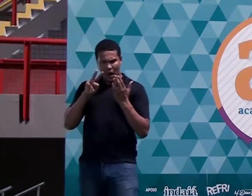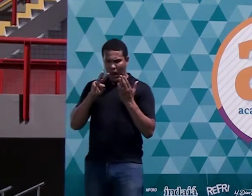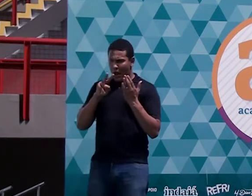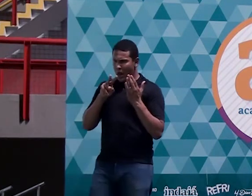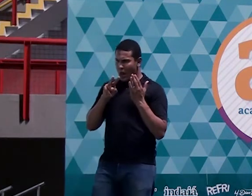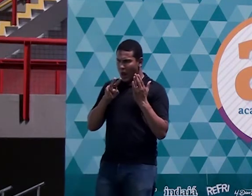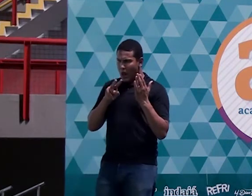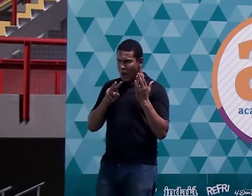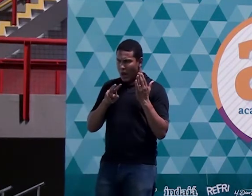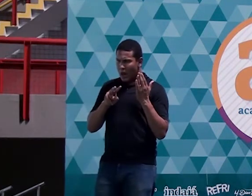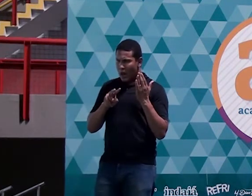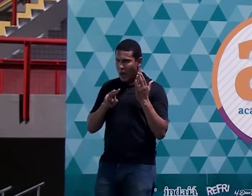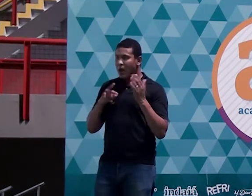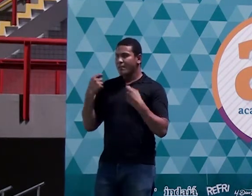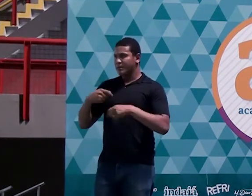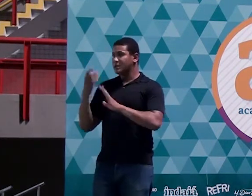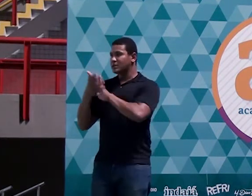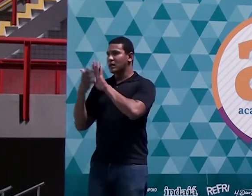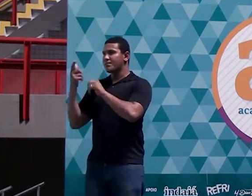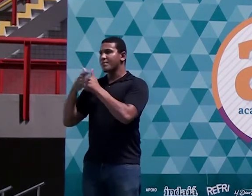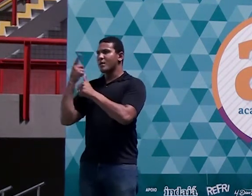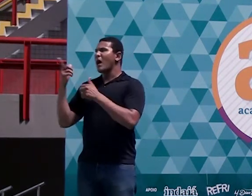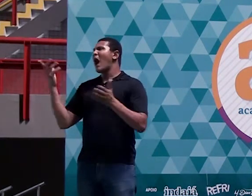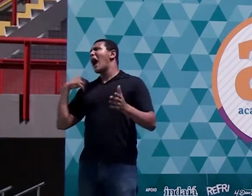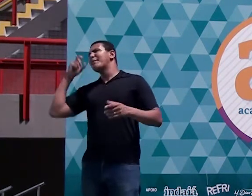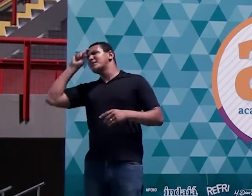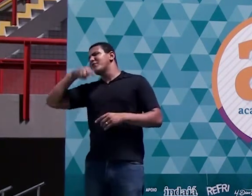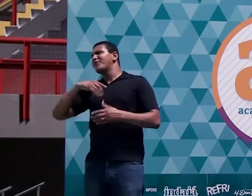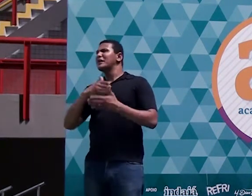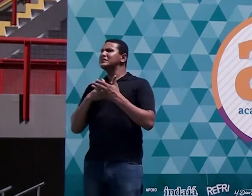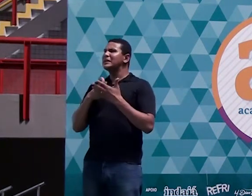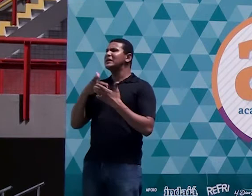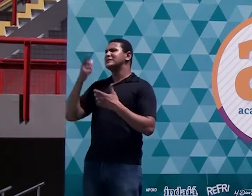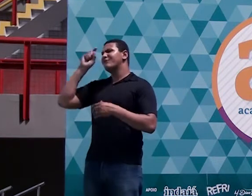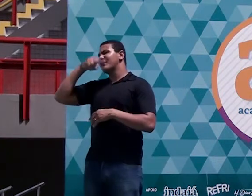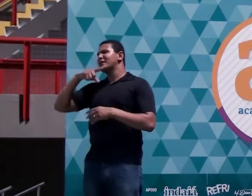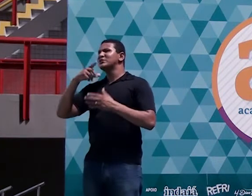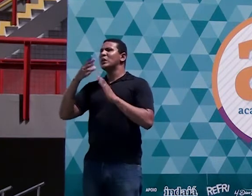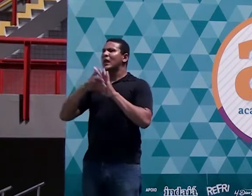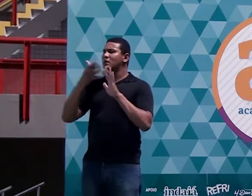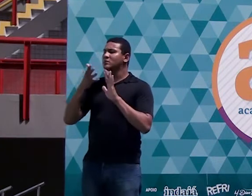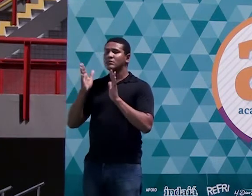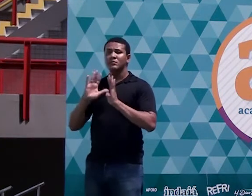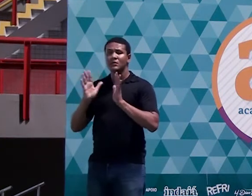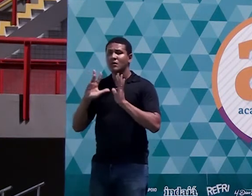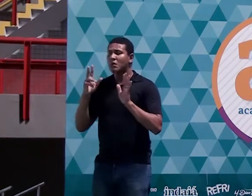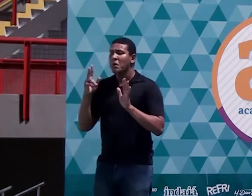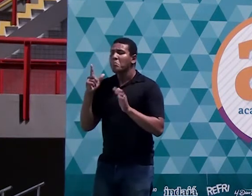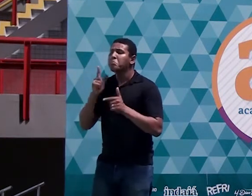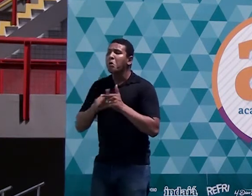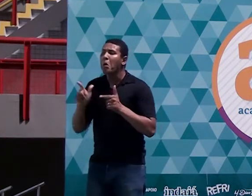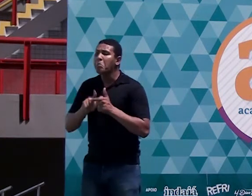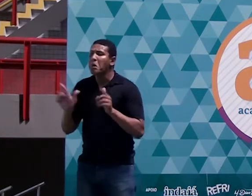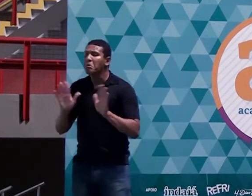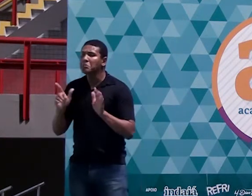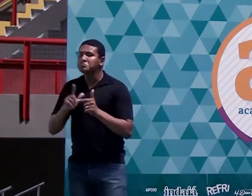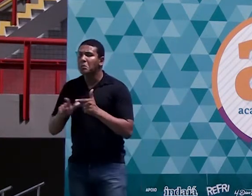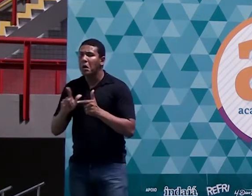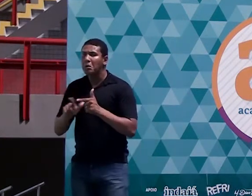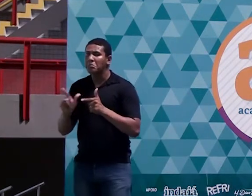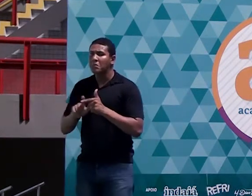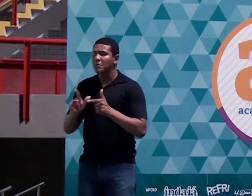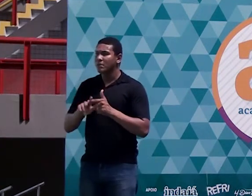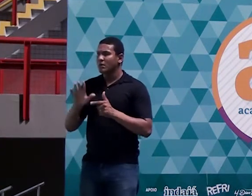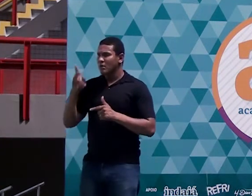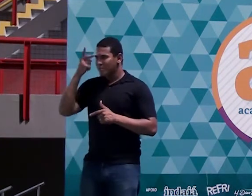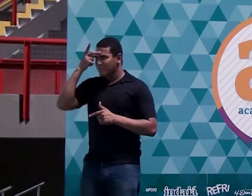texto. Professor, eu tenho dificuldade de ler o texto. Não há vergonha nenhuma. Aliás, é extremamente produtivo